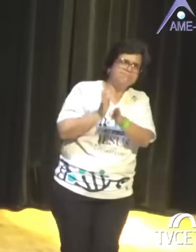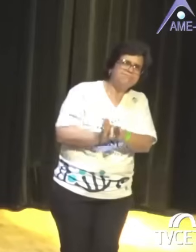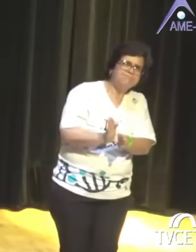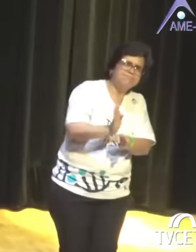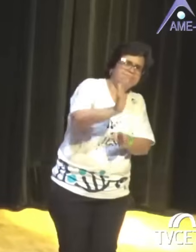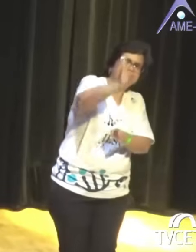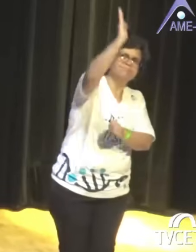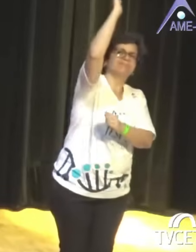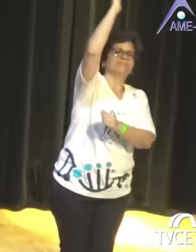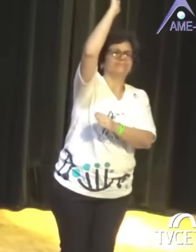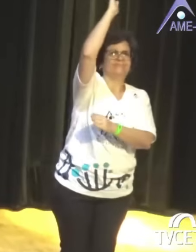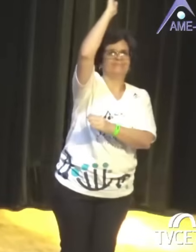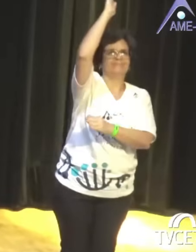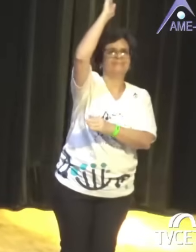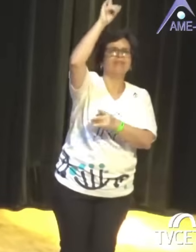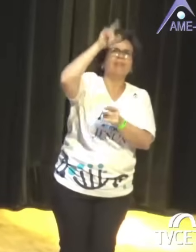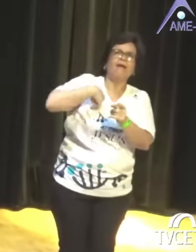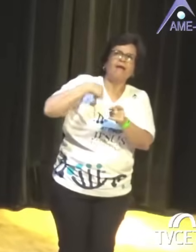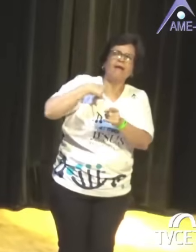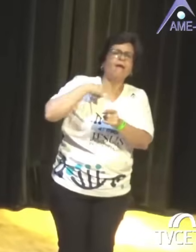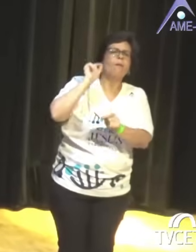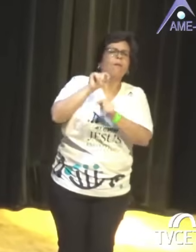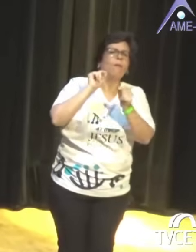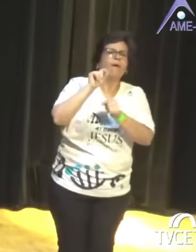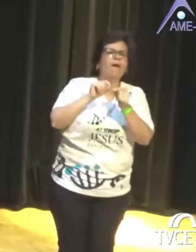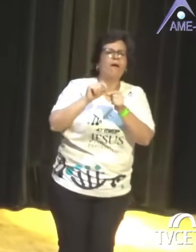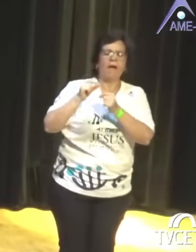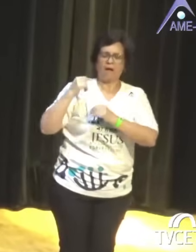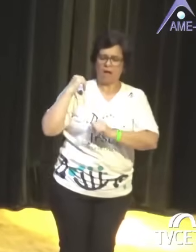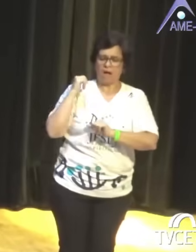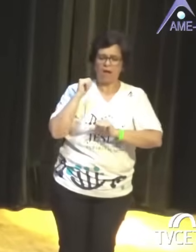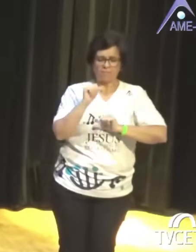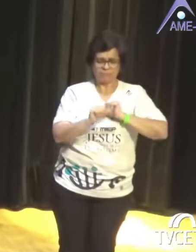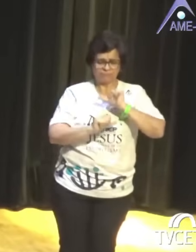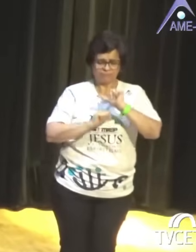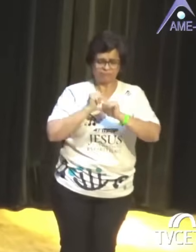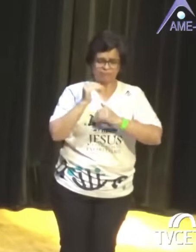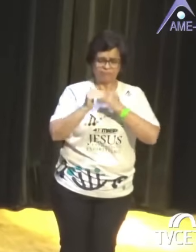o alto essa seta se chama evolução